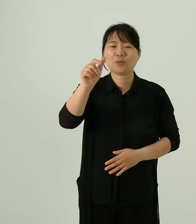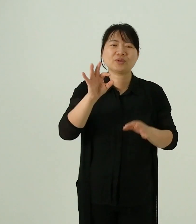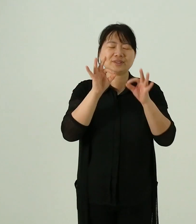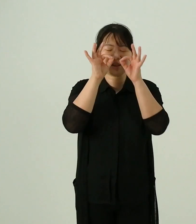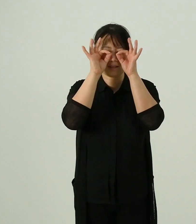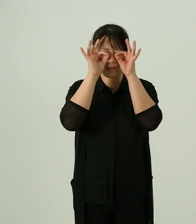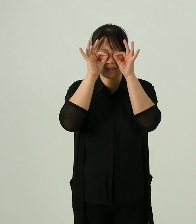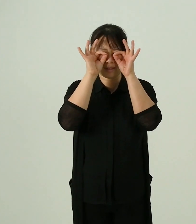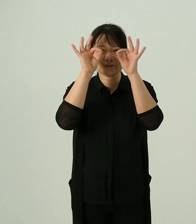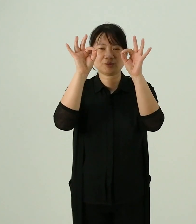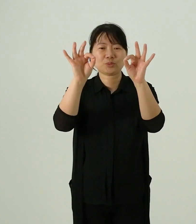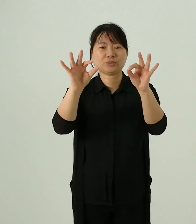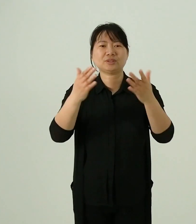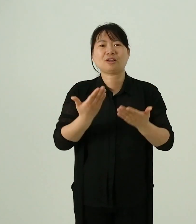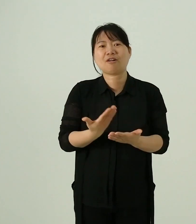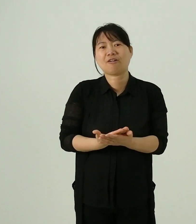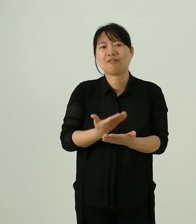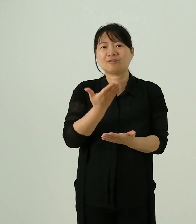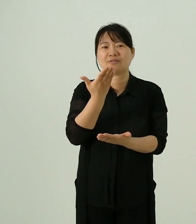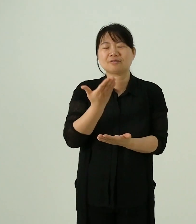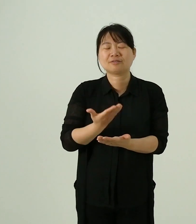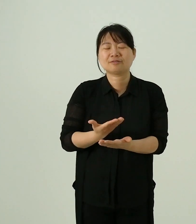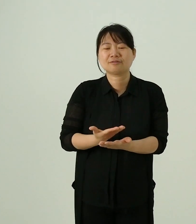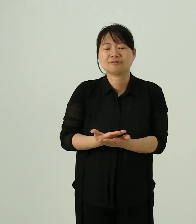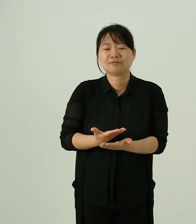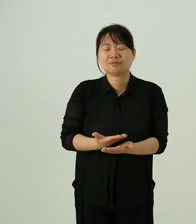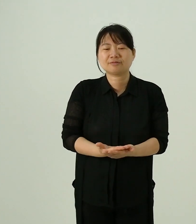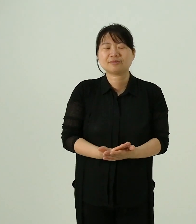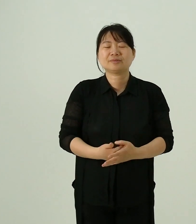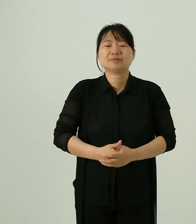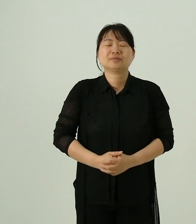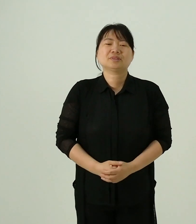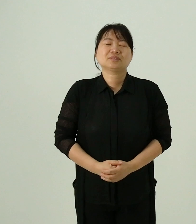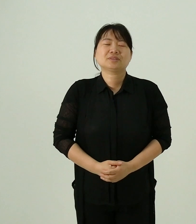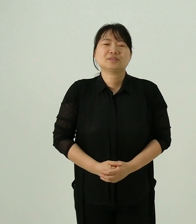주를 보게 하소서.